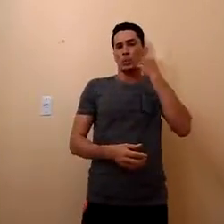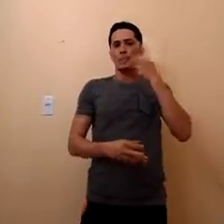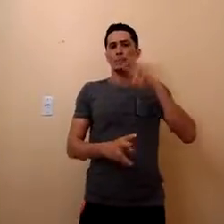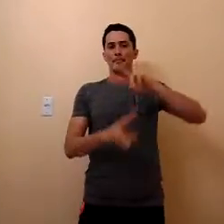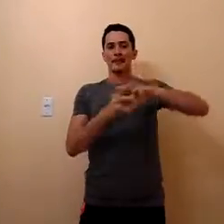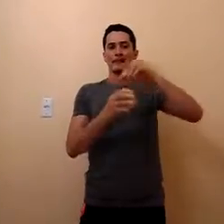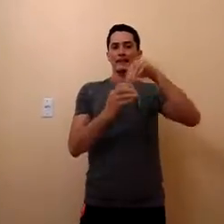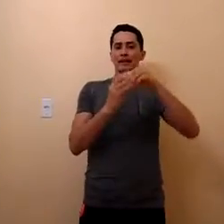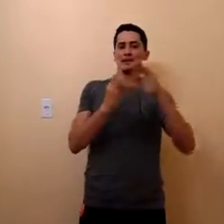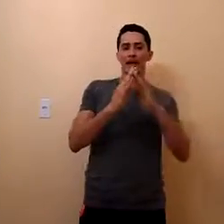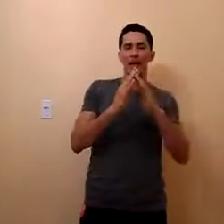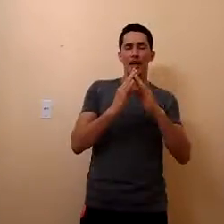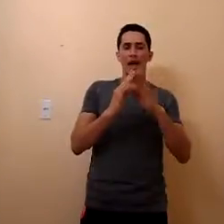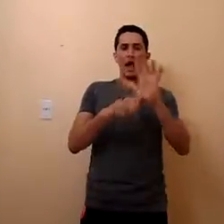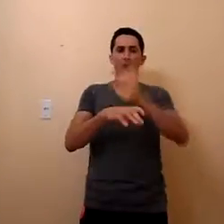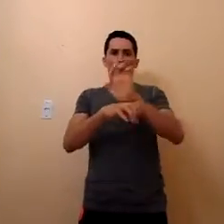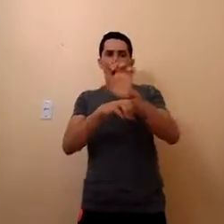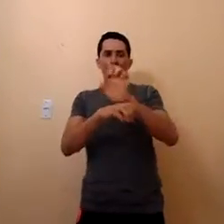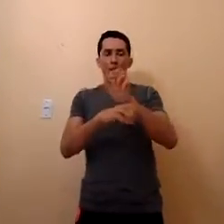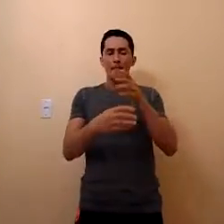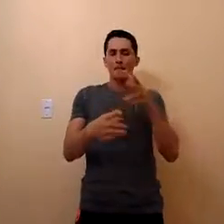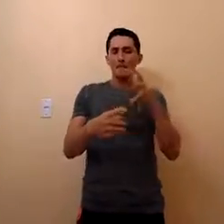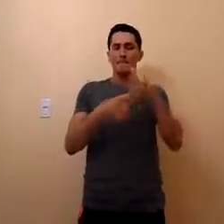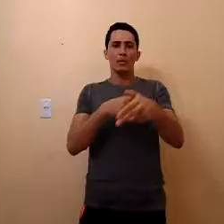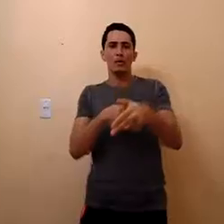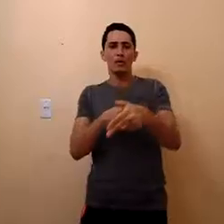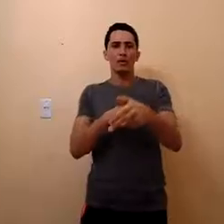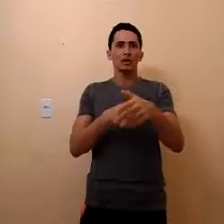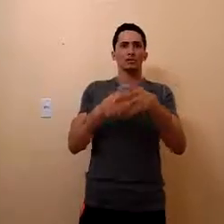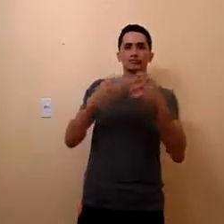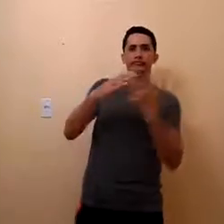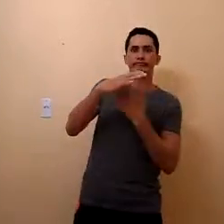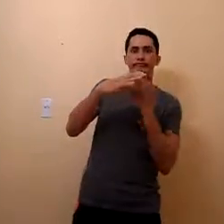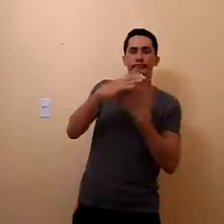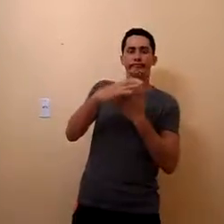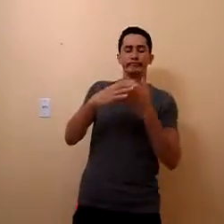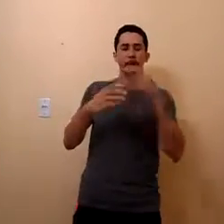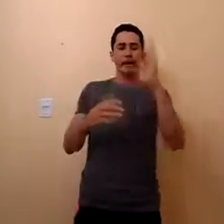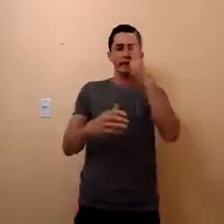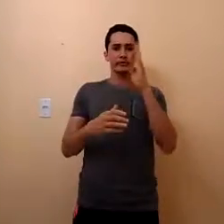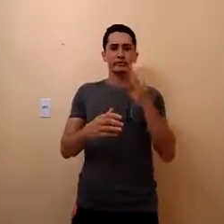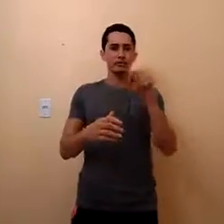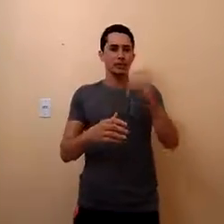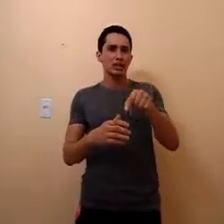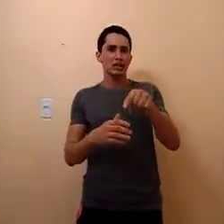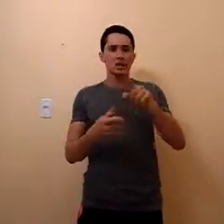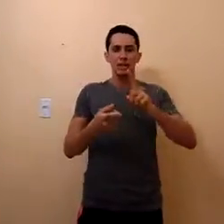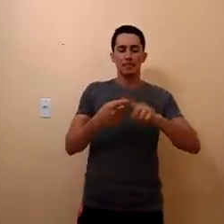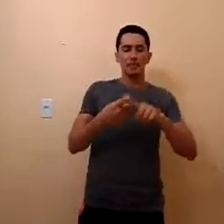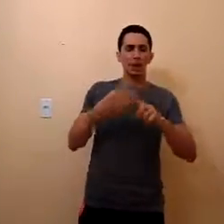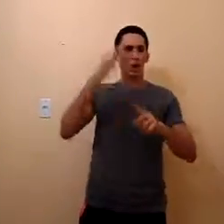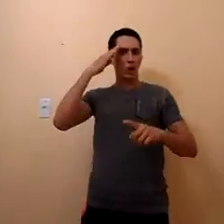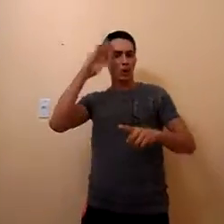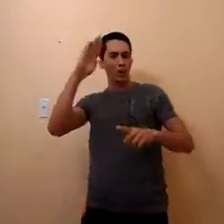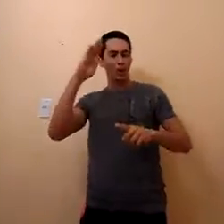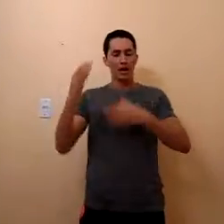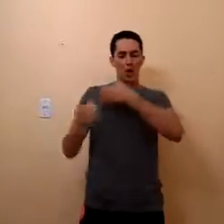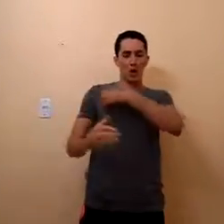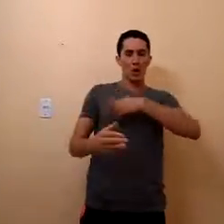União Europeia barra a importação de frango de 20 unidades produtoras do Brasil. Toma posse em Cuba o terceiro presidente